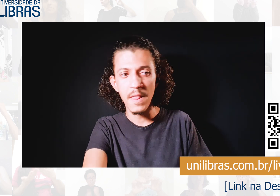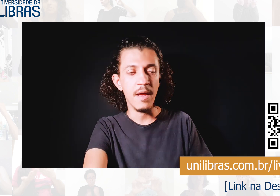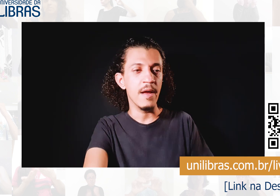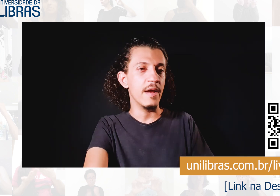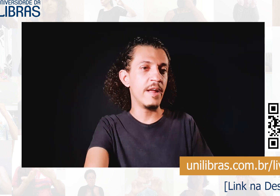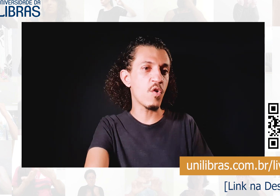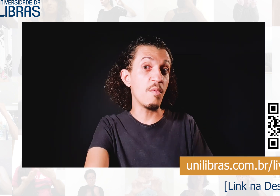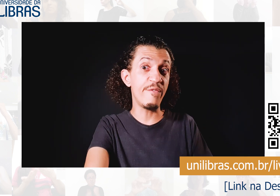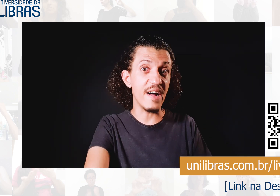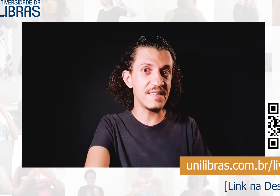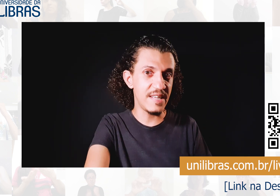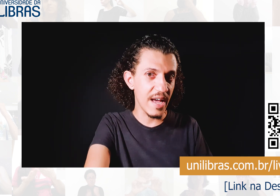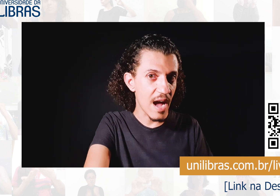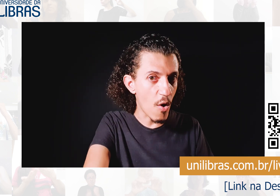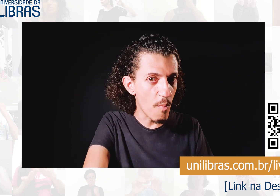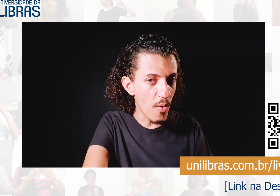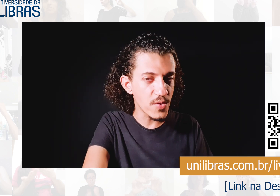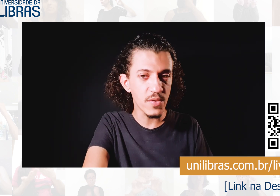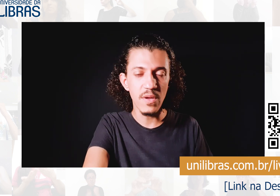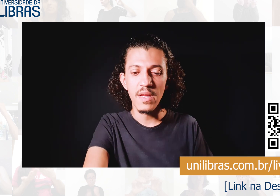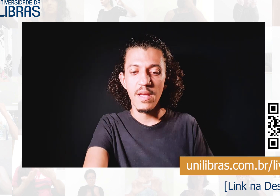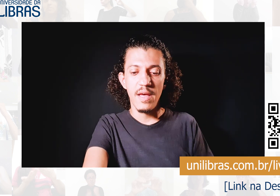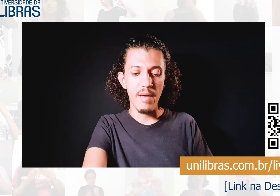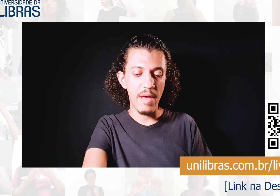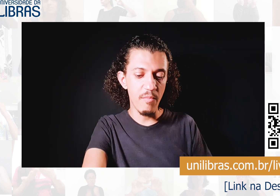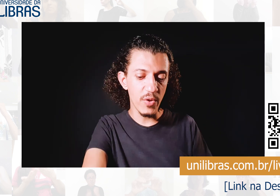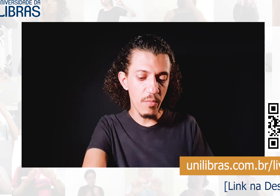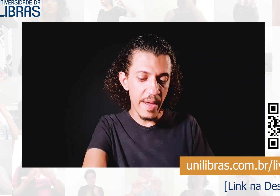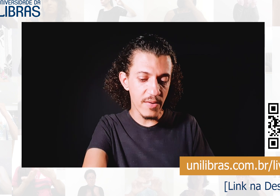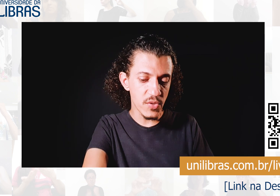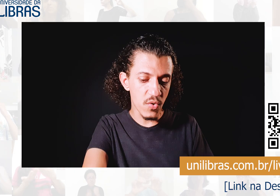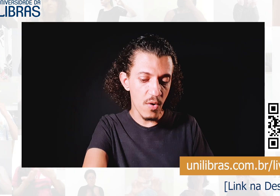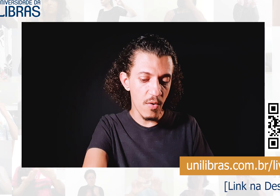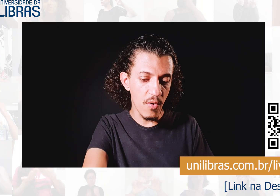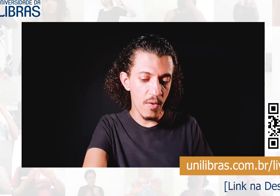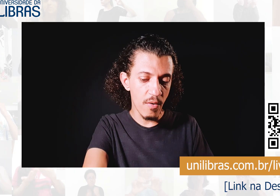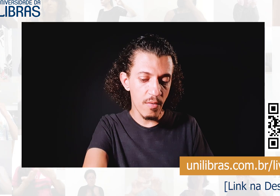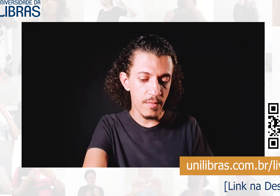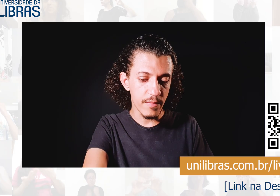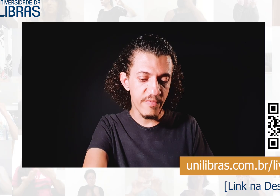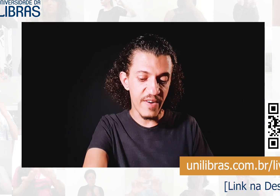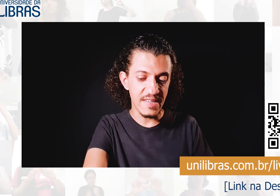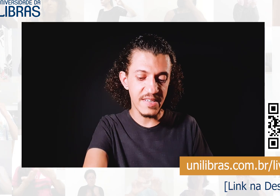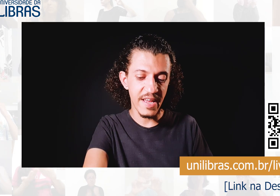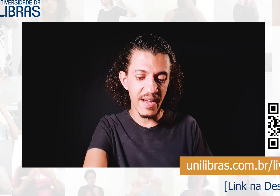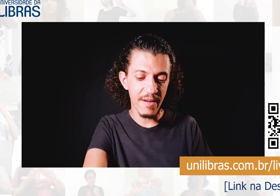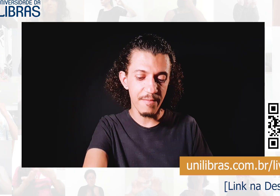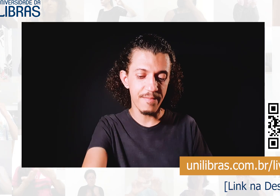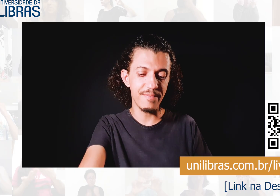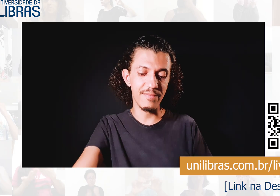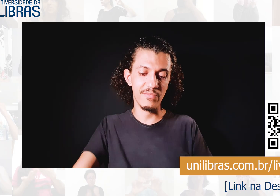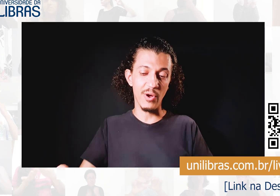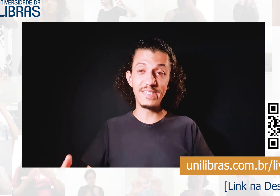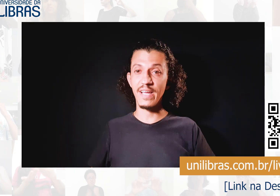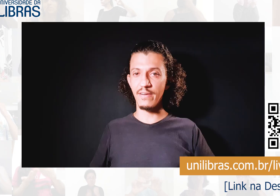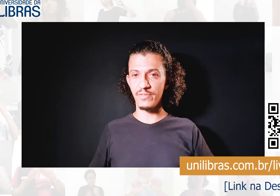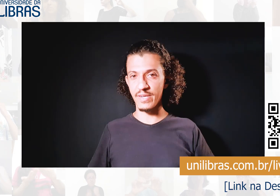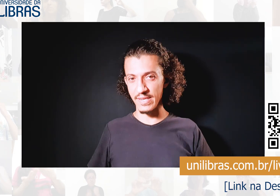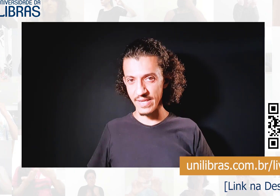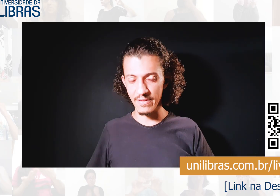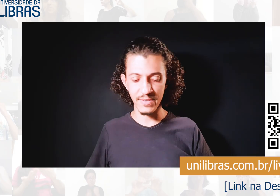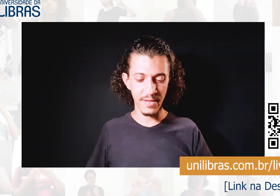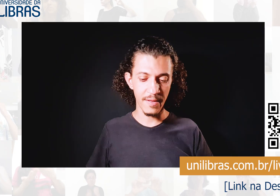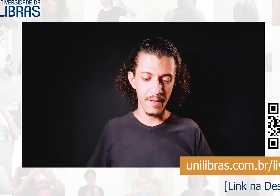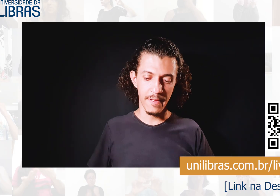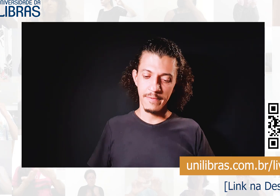casamento, nem como fazer almoço, muito menos com fazer 2 anos